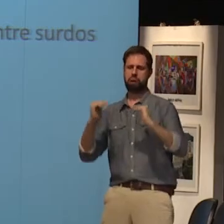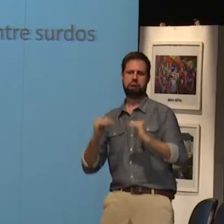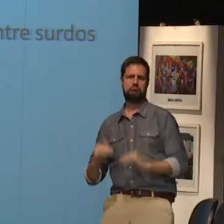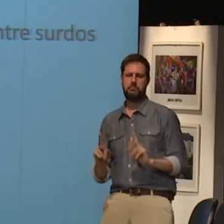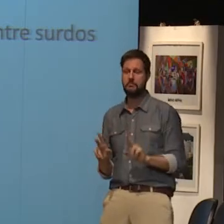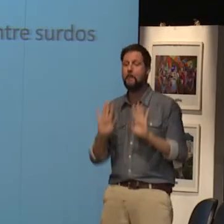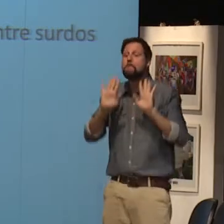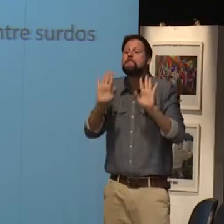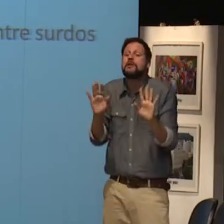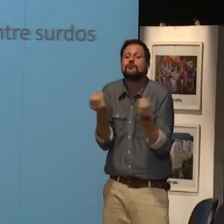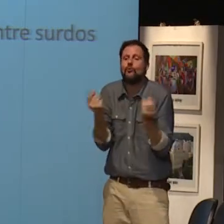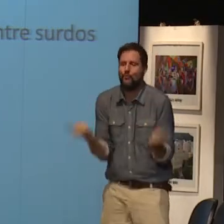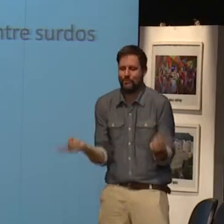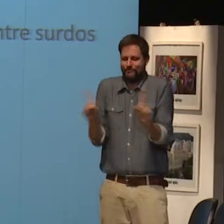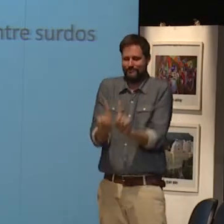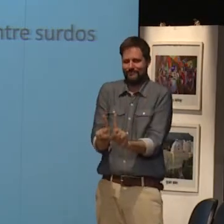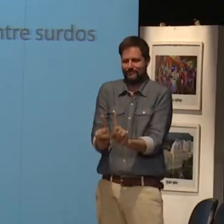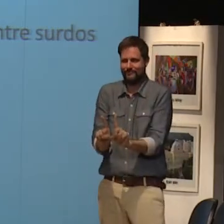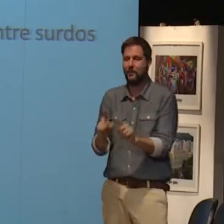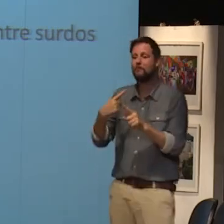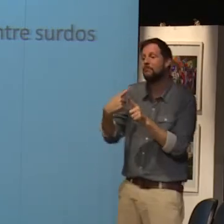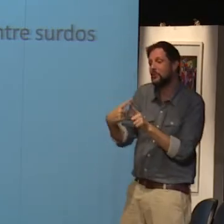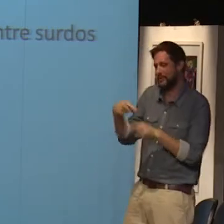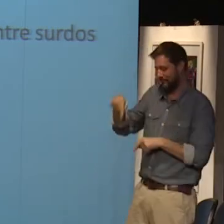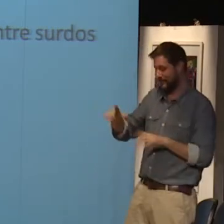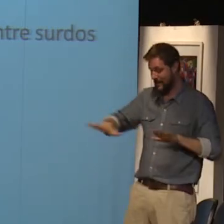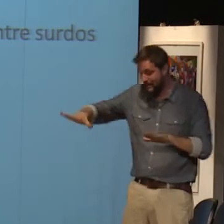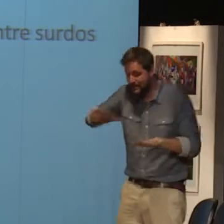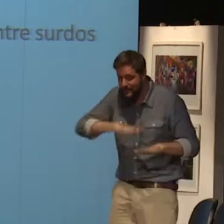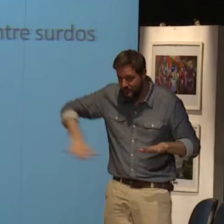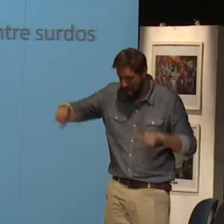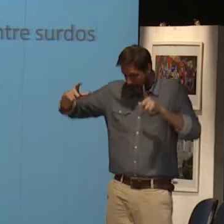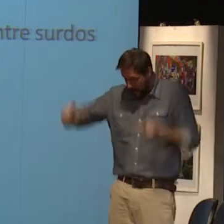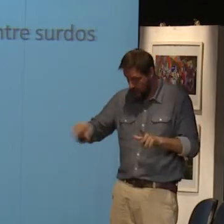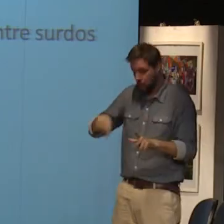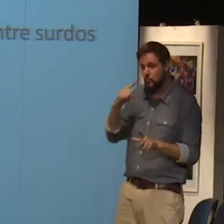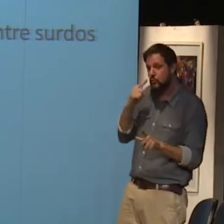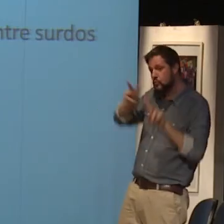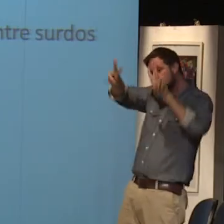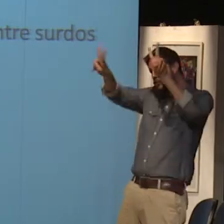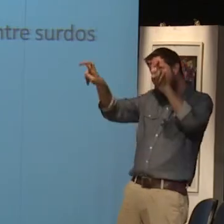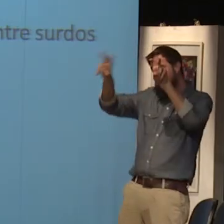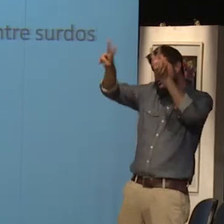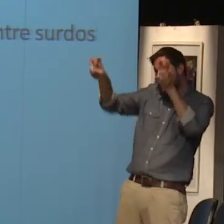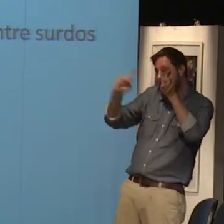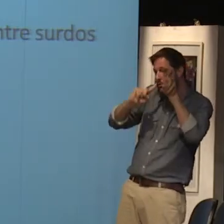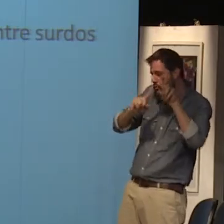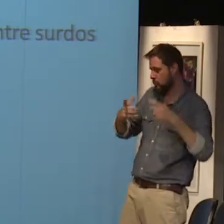são iguais. Mas como que a gente coloca nesse espaço a questão